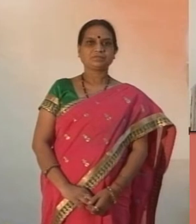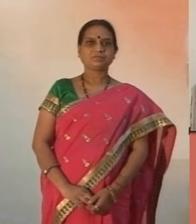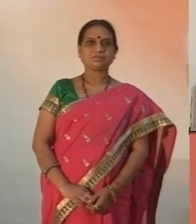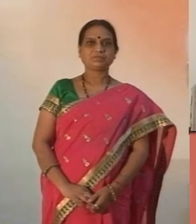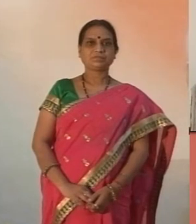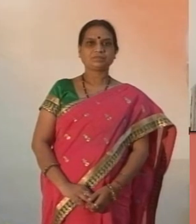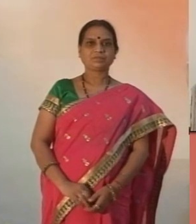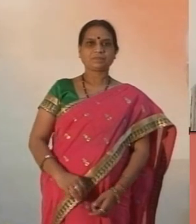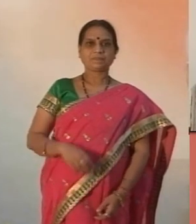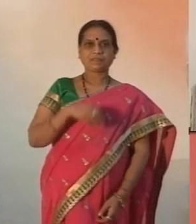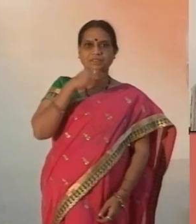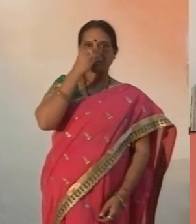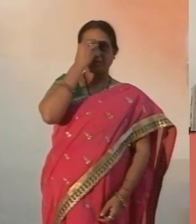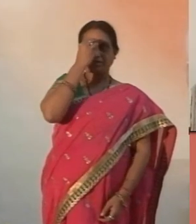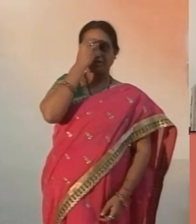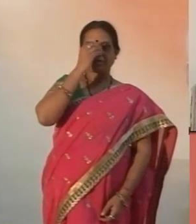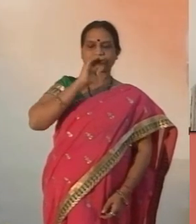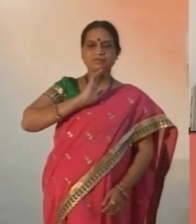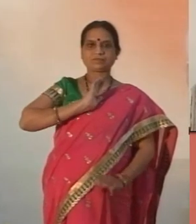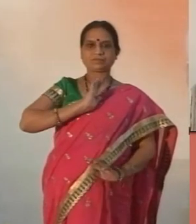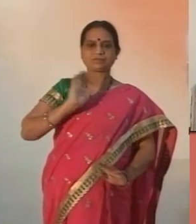आत्मा को स्वस्थ रखने के लिए